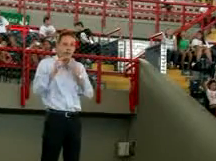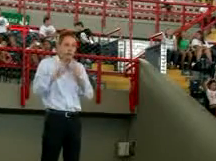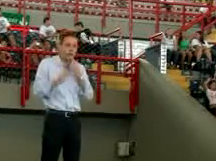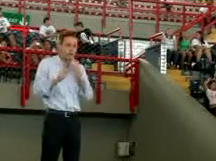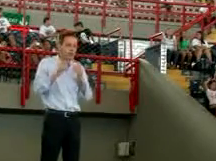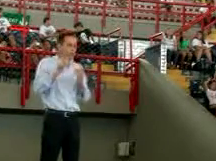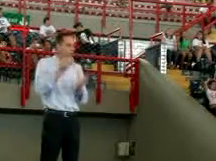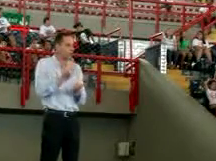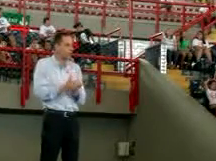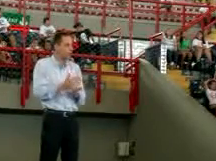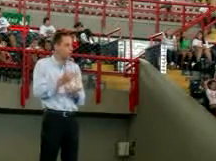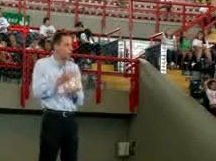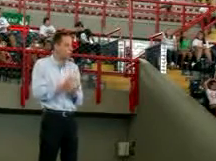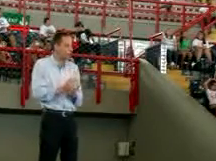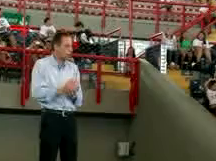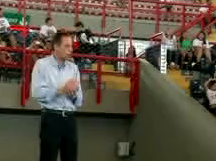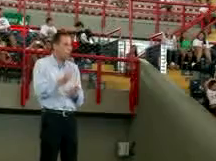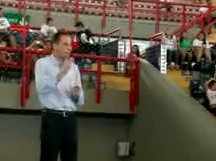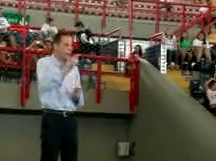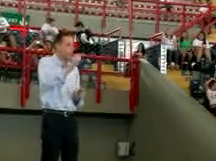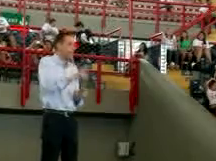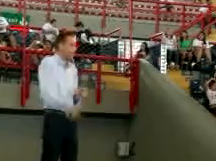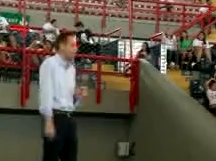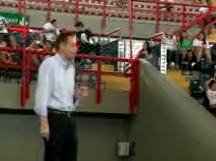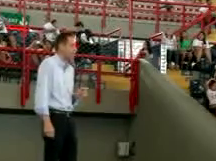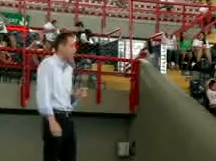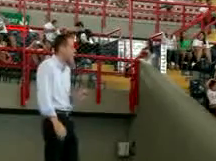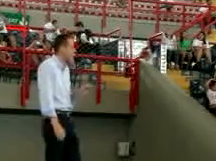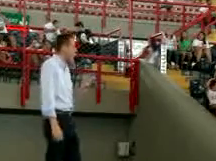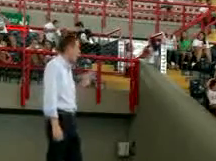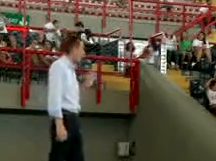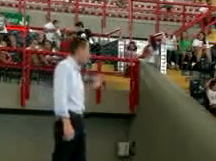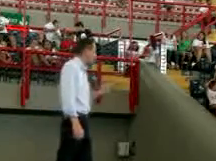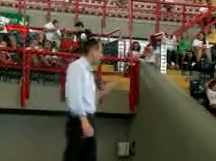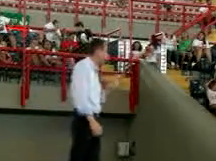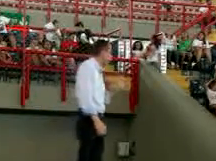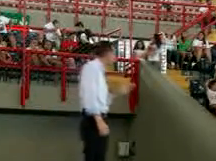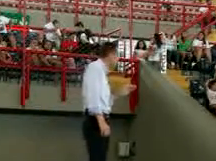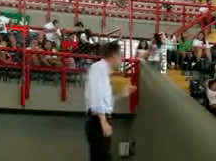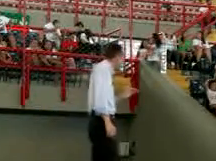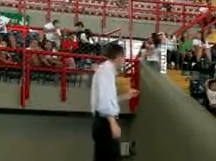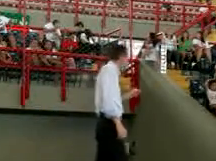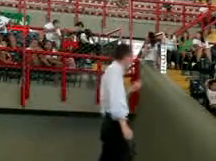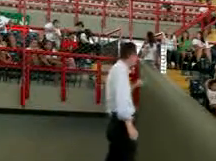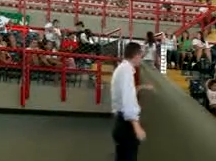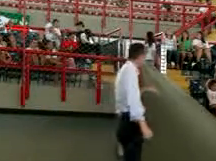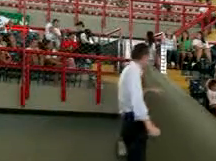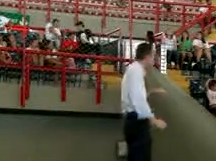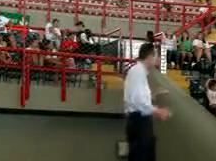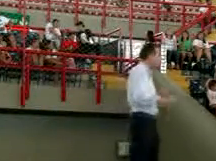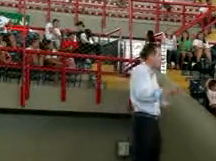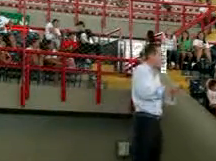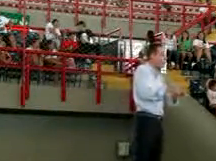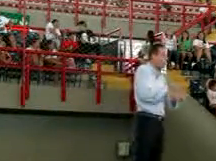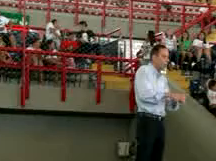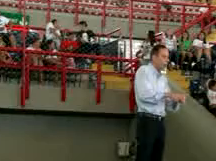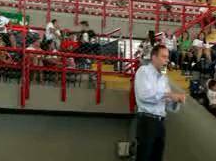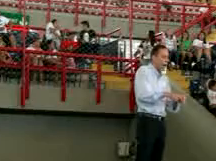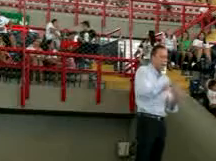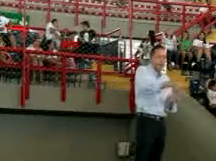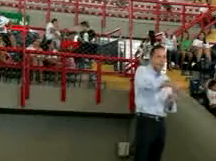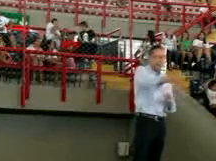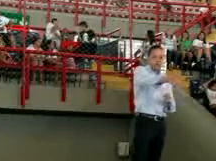que fundamentou-se no princípio do uti possidetis. A posse da terra é de quem